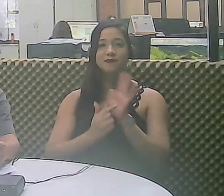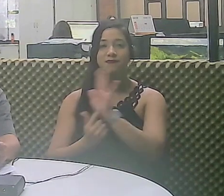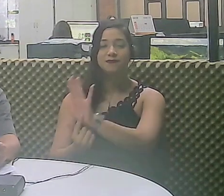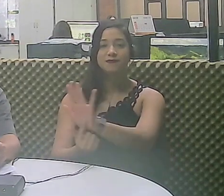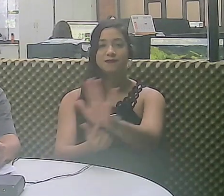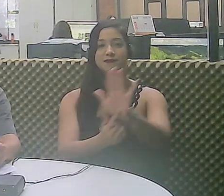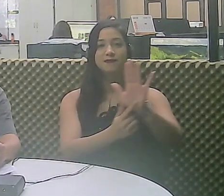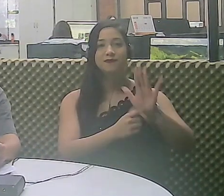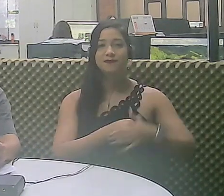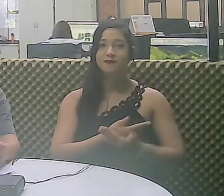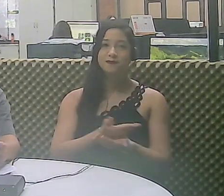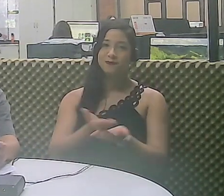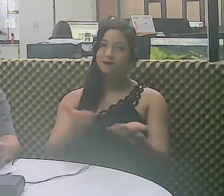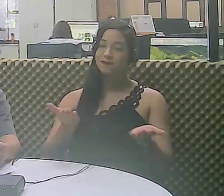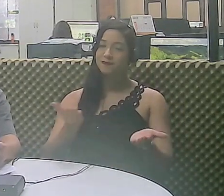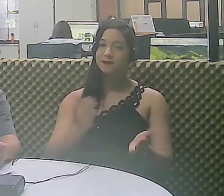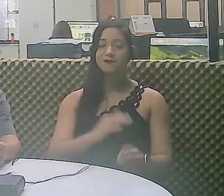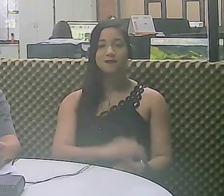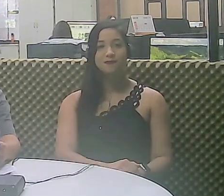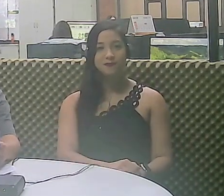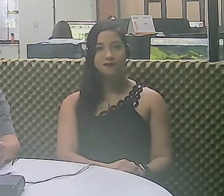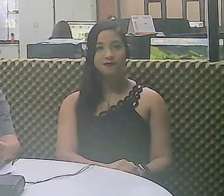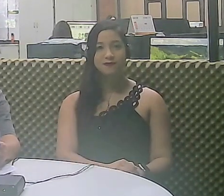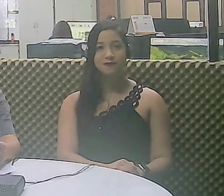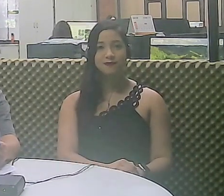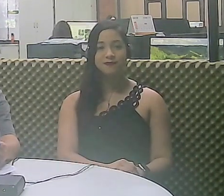Uberlândia no ar pra você!